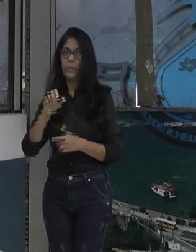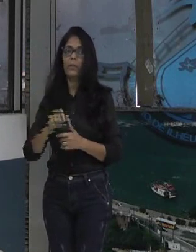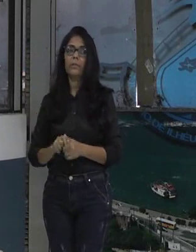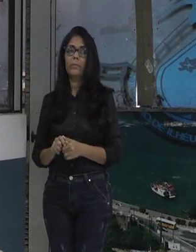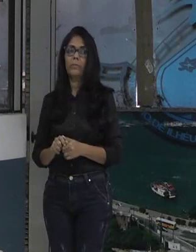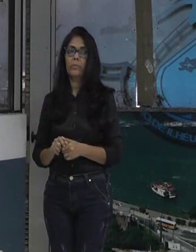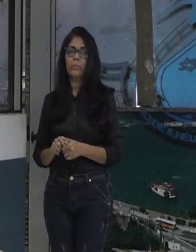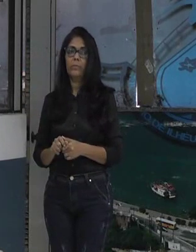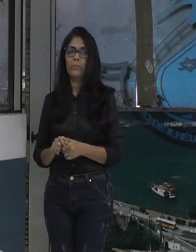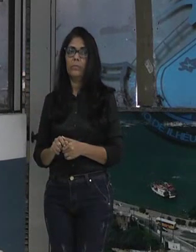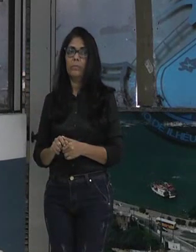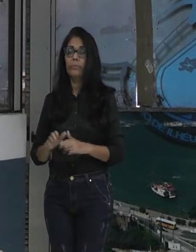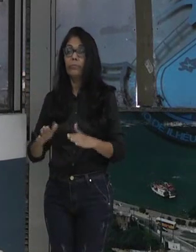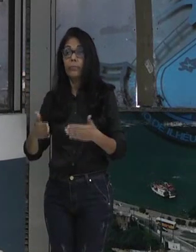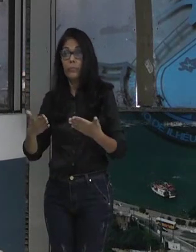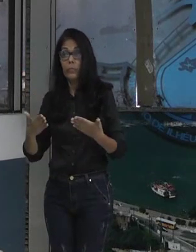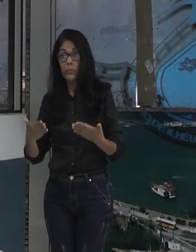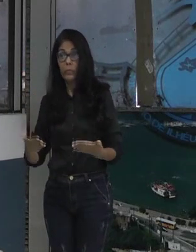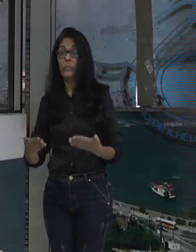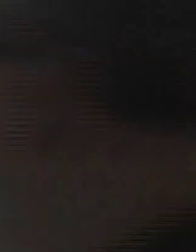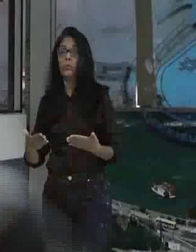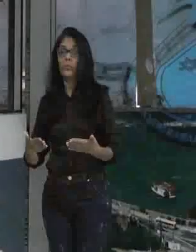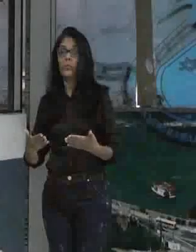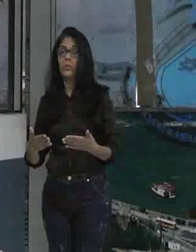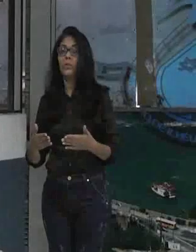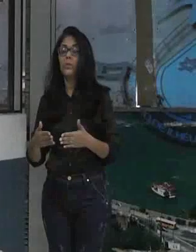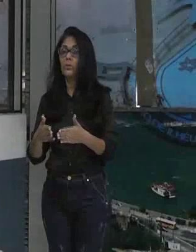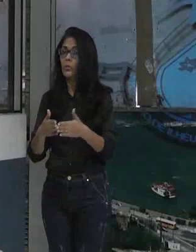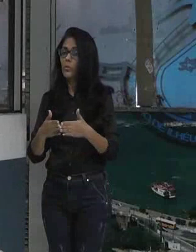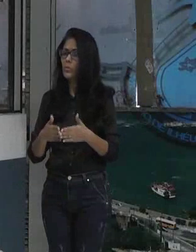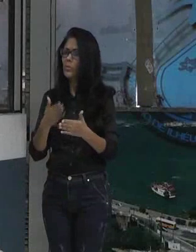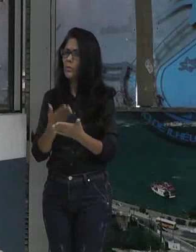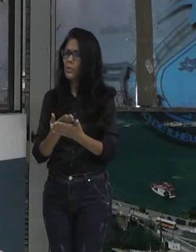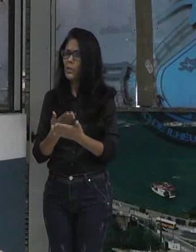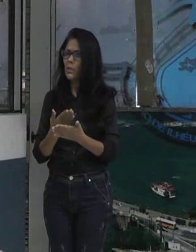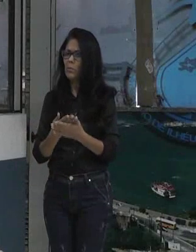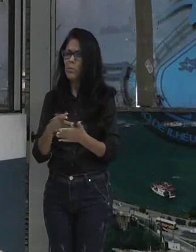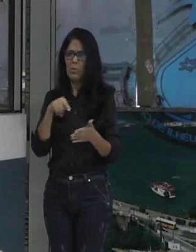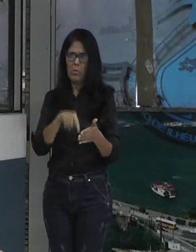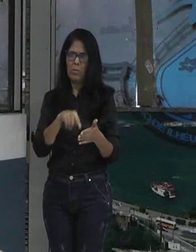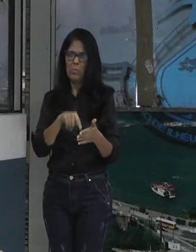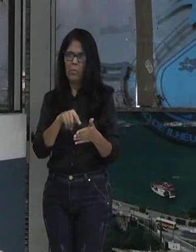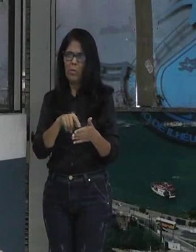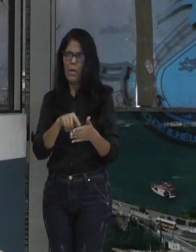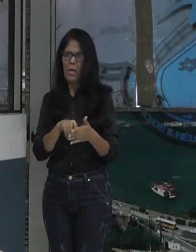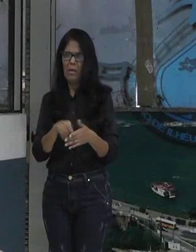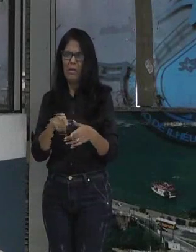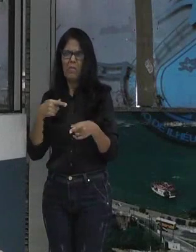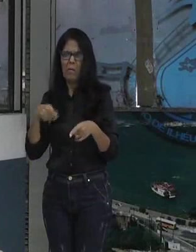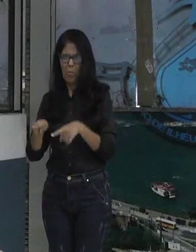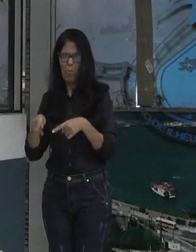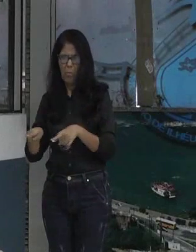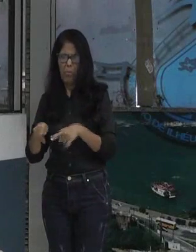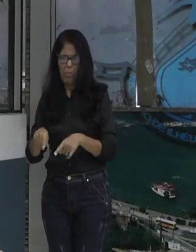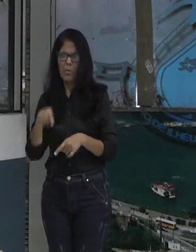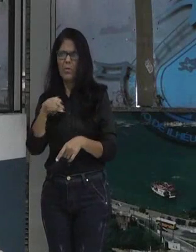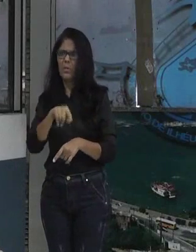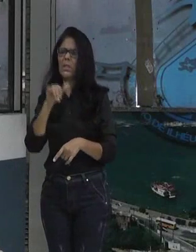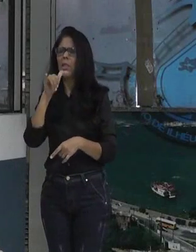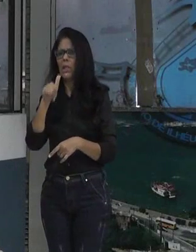tributo, provocado por meus requerimentos, mostrando de que havia uma irregularidade